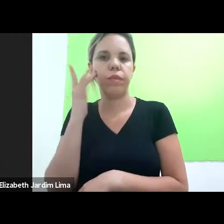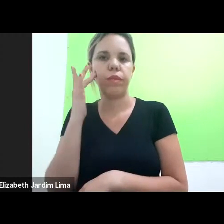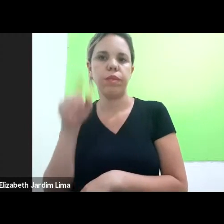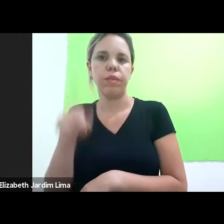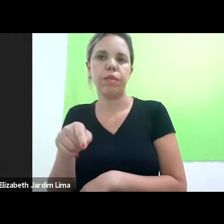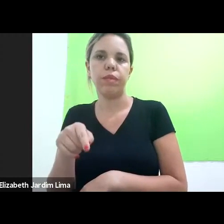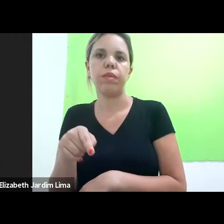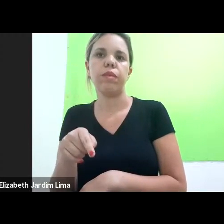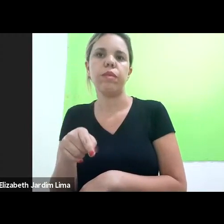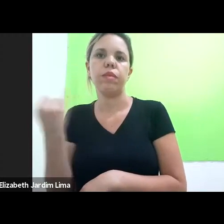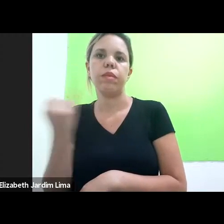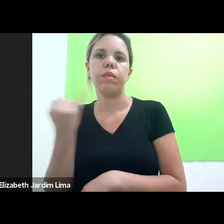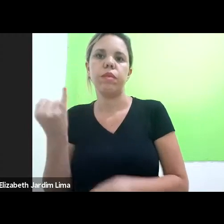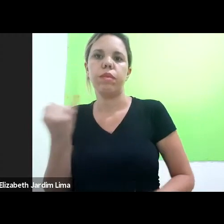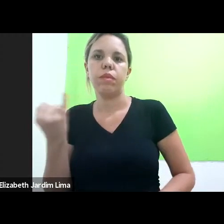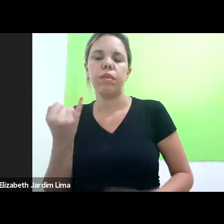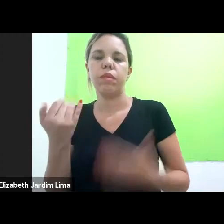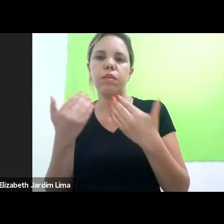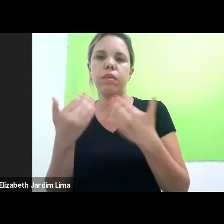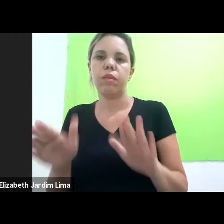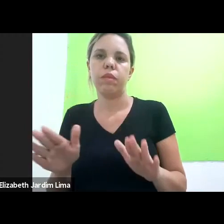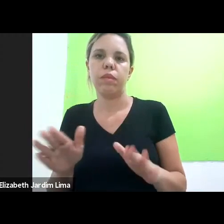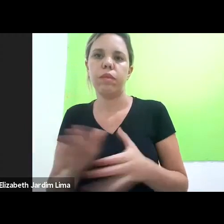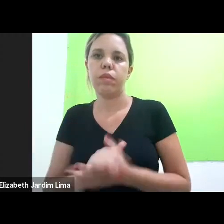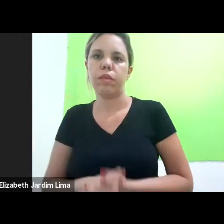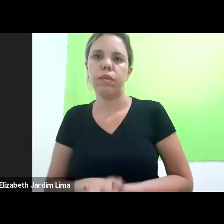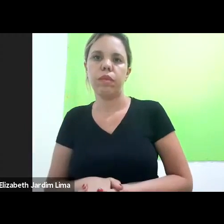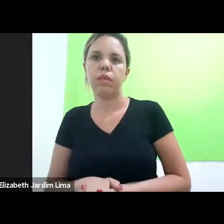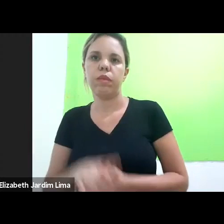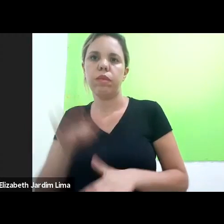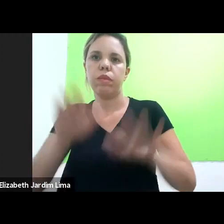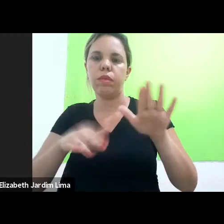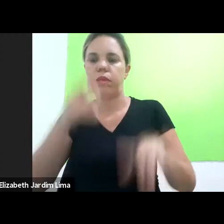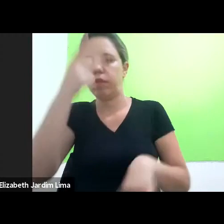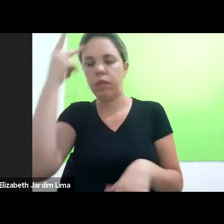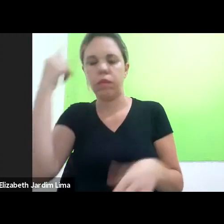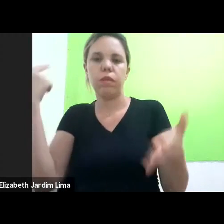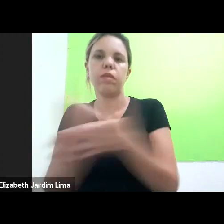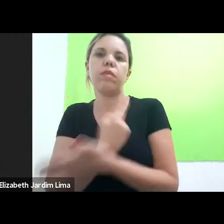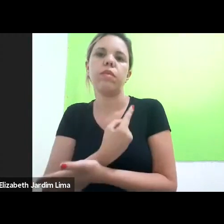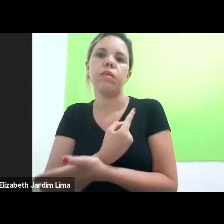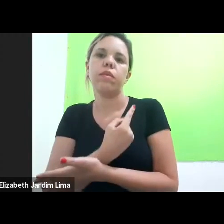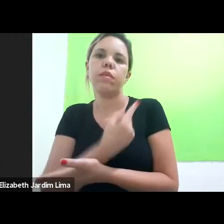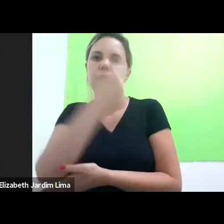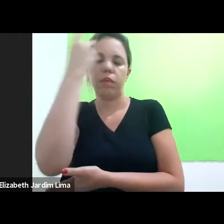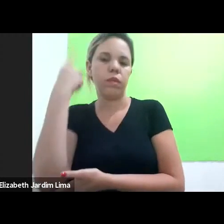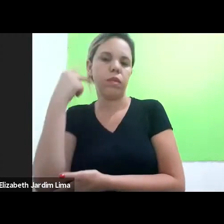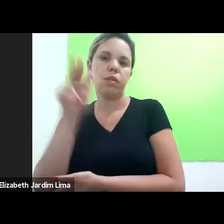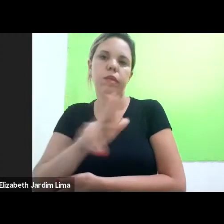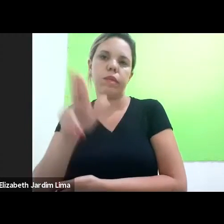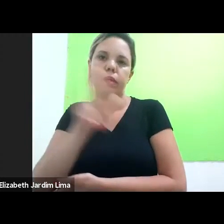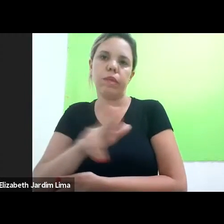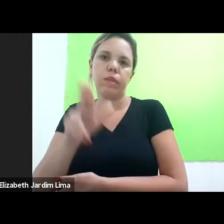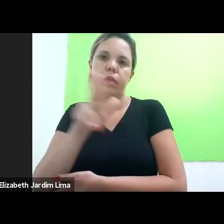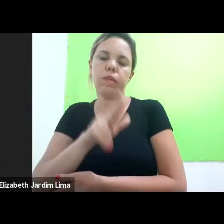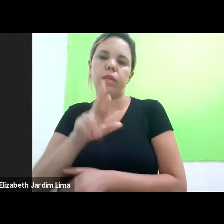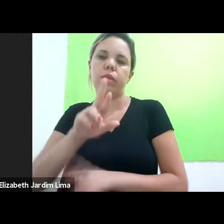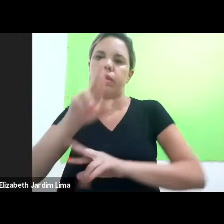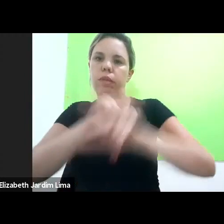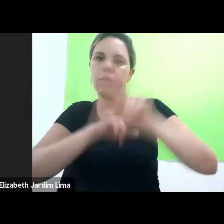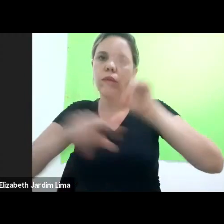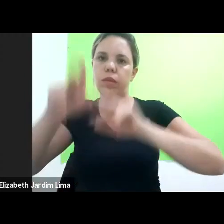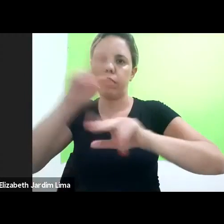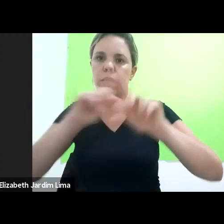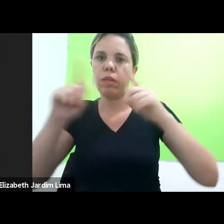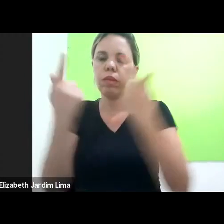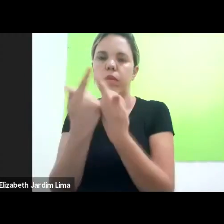é importante ampliar. E, às vezes, as pessoas nos perguntam, as pessoas das universidades, os diversos grupos de